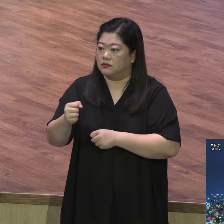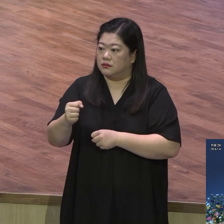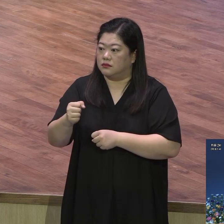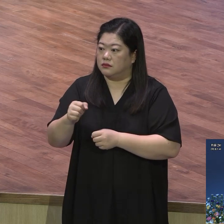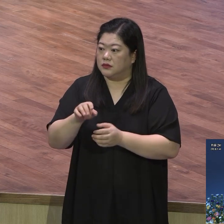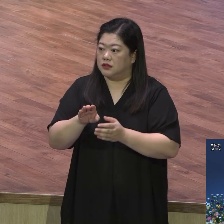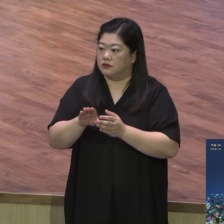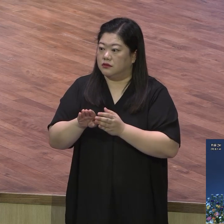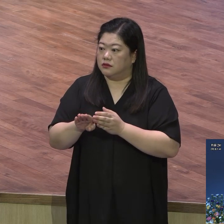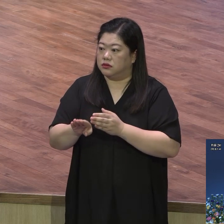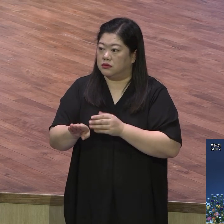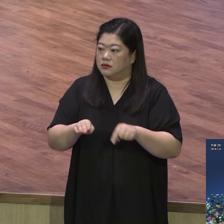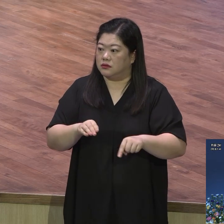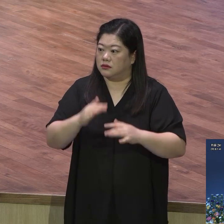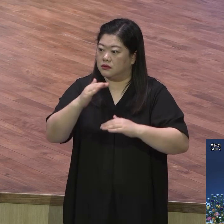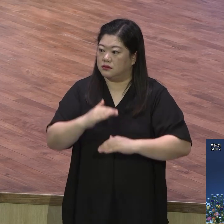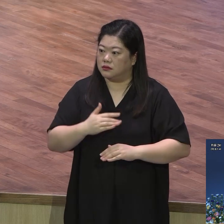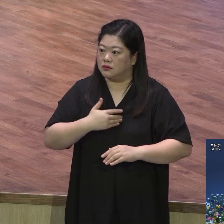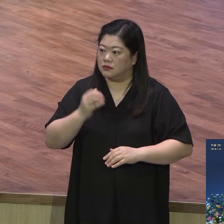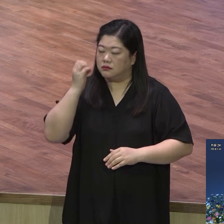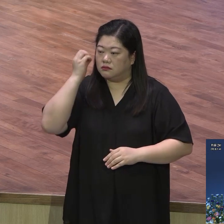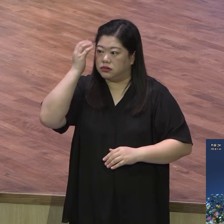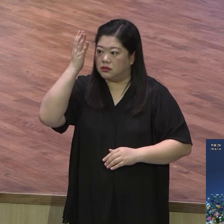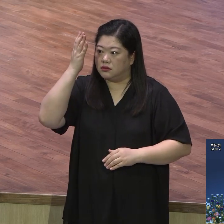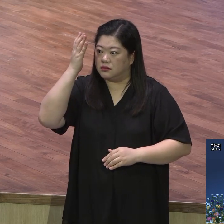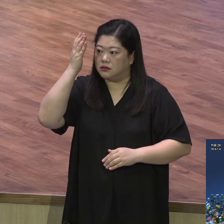다음 말씀이, 그 다음 말씀을 기대해야 되는데 못해.